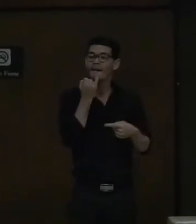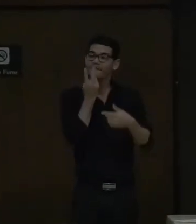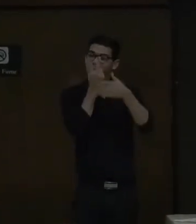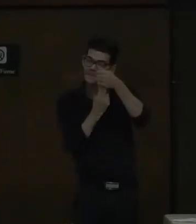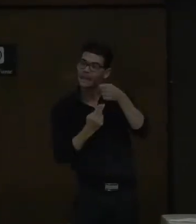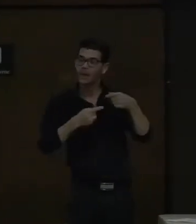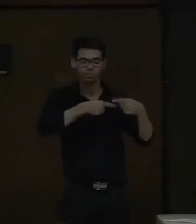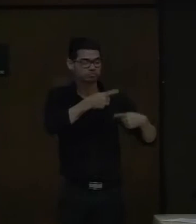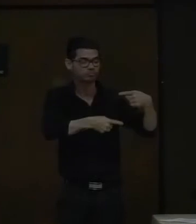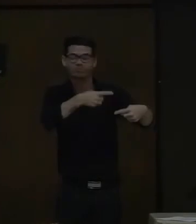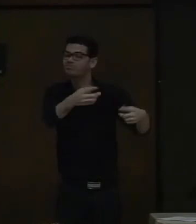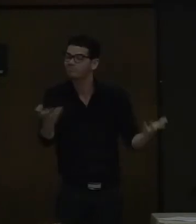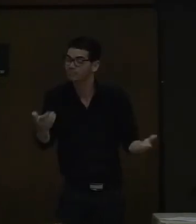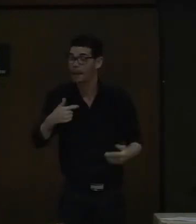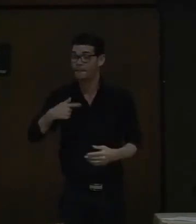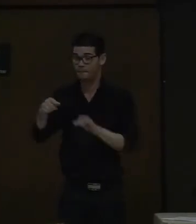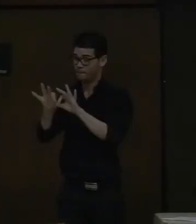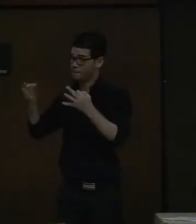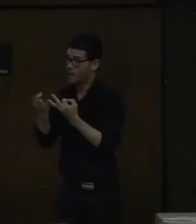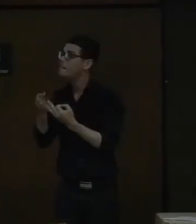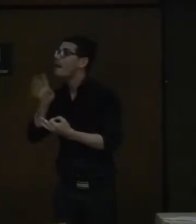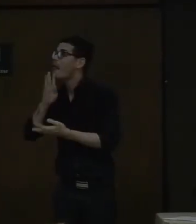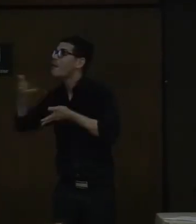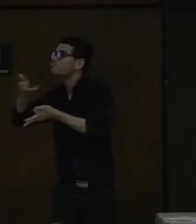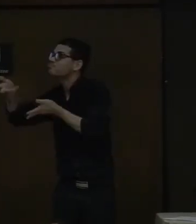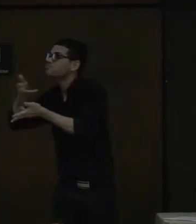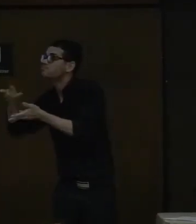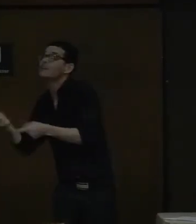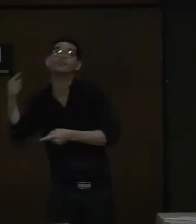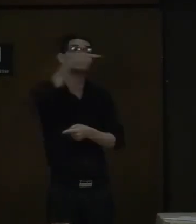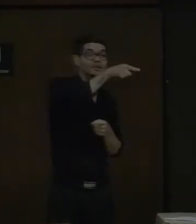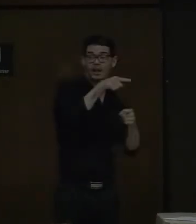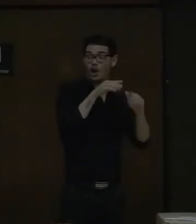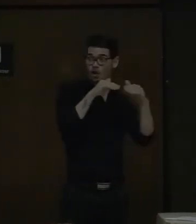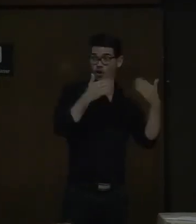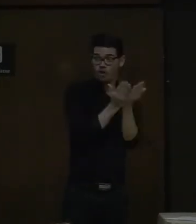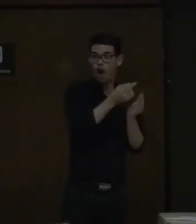la escuela aprenden la lengua del entorno. Estos bilingües, a veces su